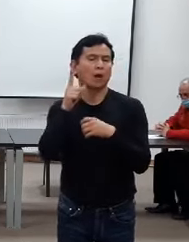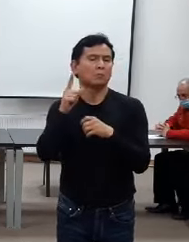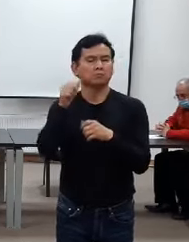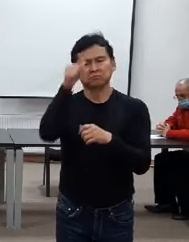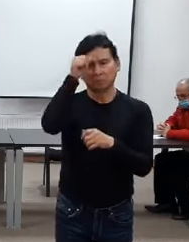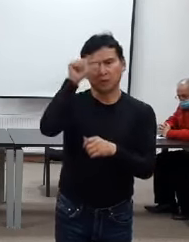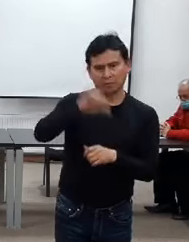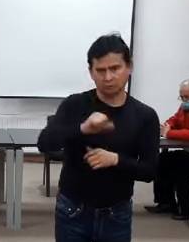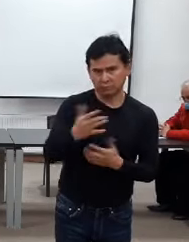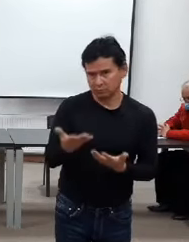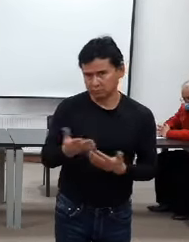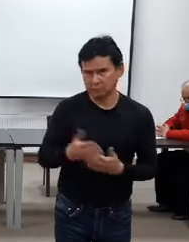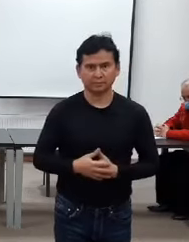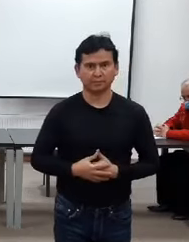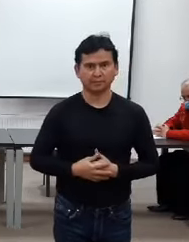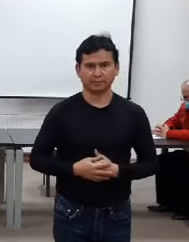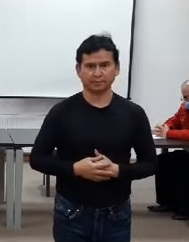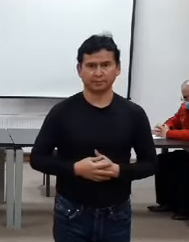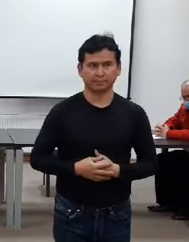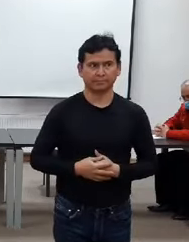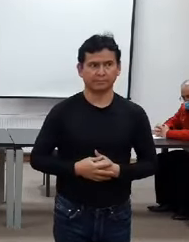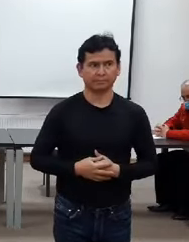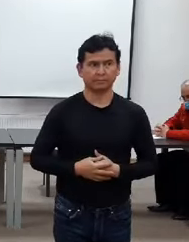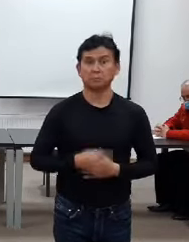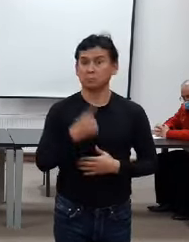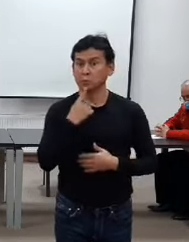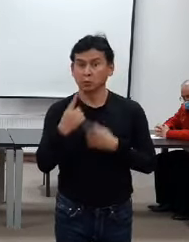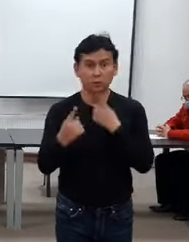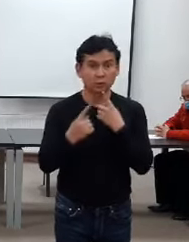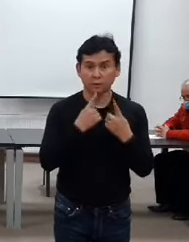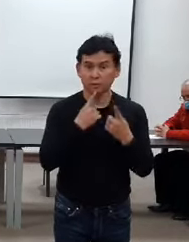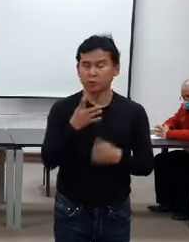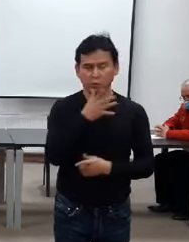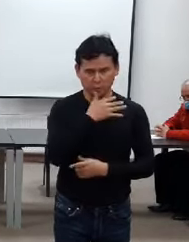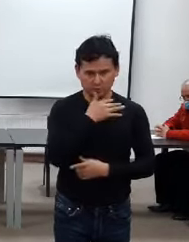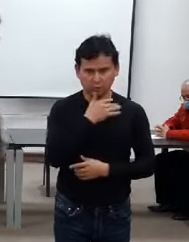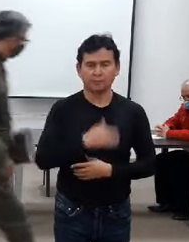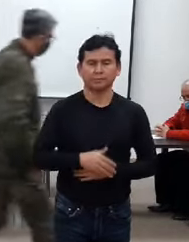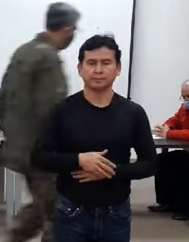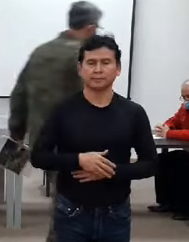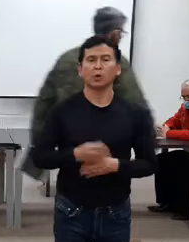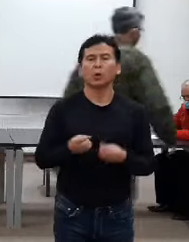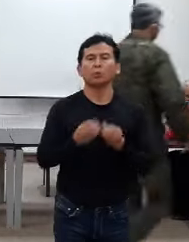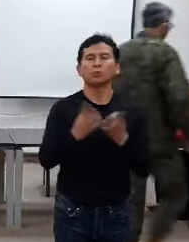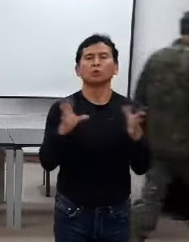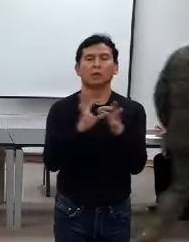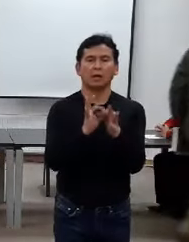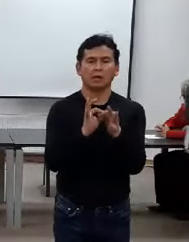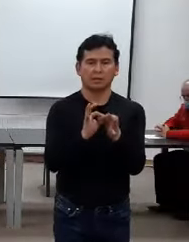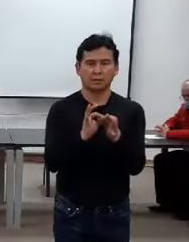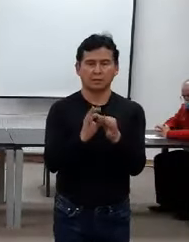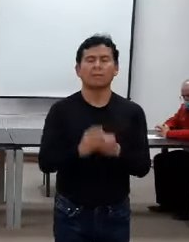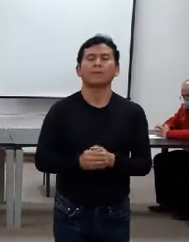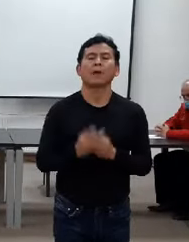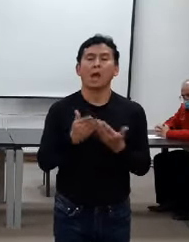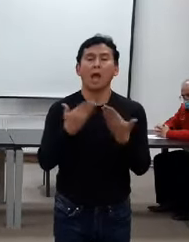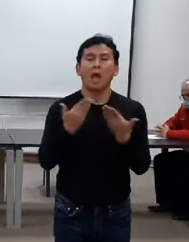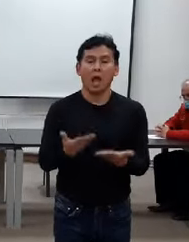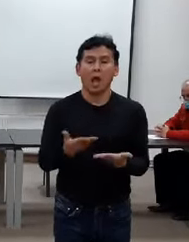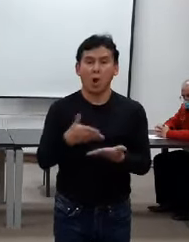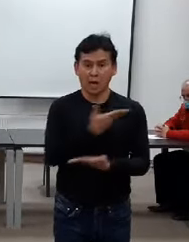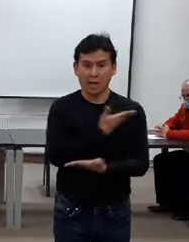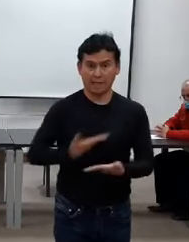correspondientes. ¿Más preguntas, colegas? Perfecto. Muchas gracias, general. Ahora invitamos a nuestra intendente